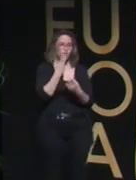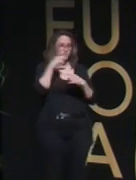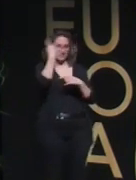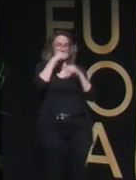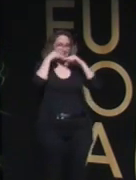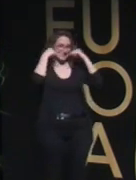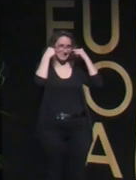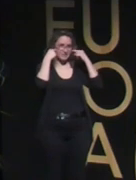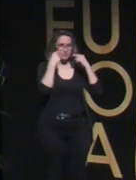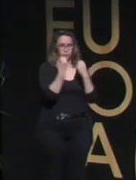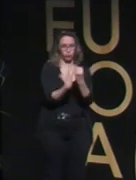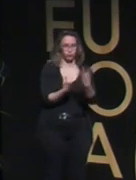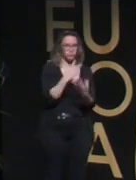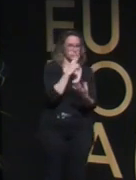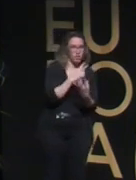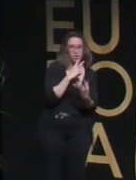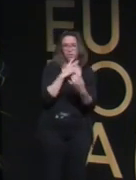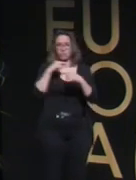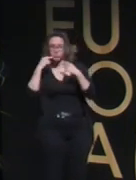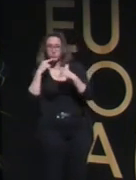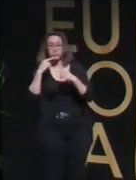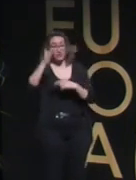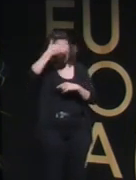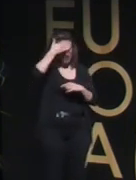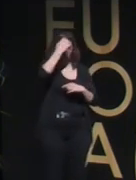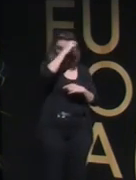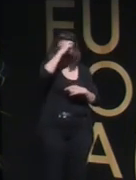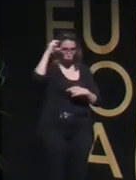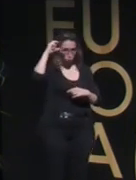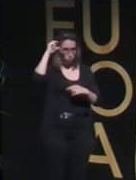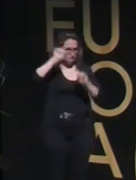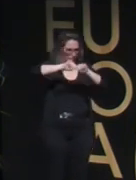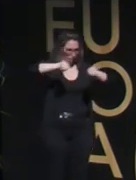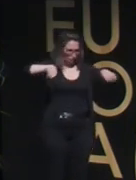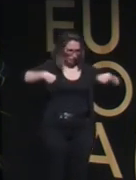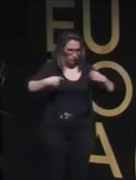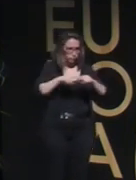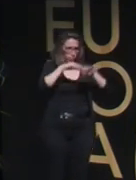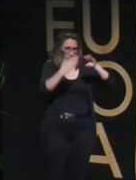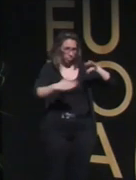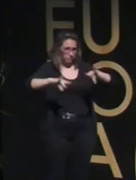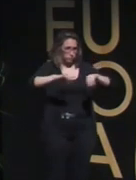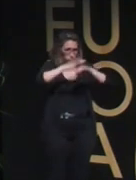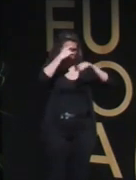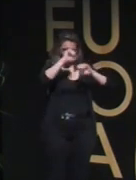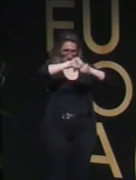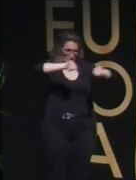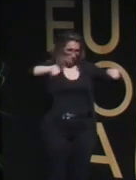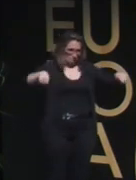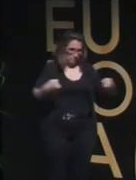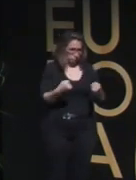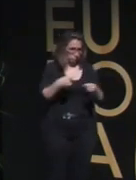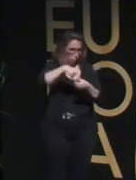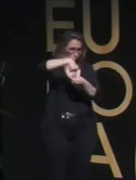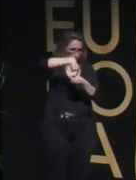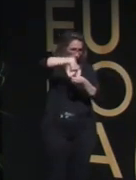fucsia, que revienta. El lóbulo prefrontal, o sea, está deshabitado, es el Sáhara. O sea, ahí no hay nada. Está vacío, no